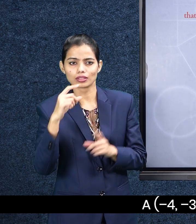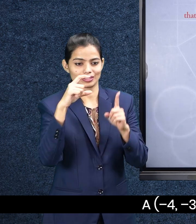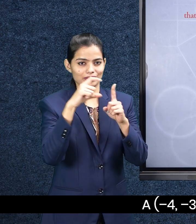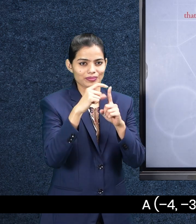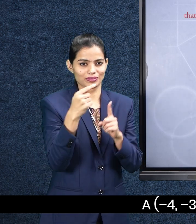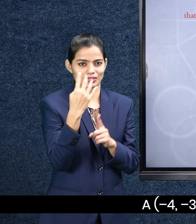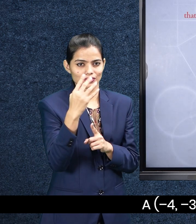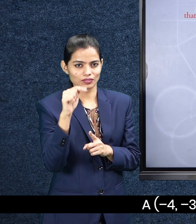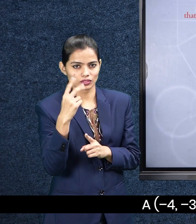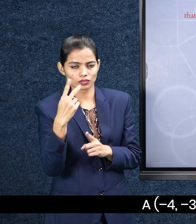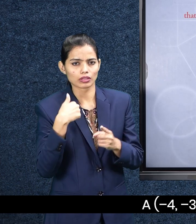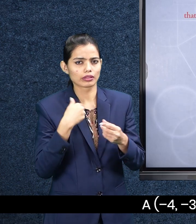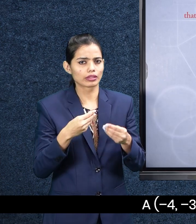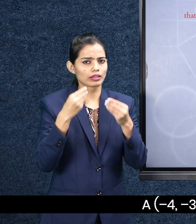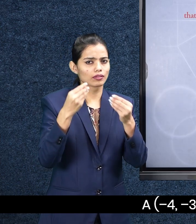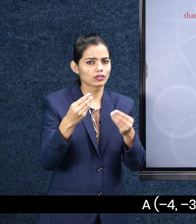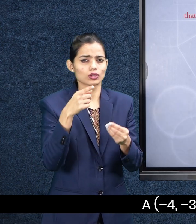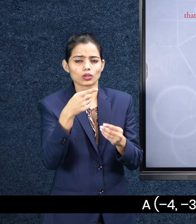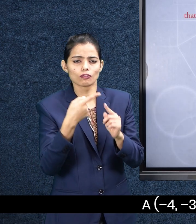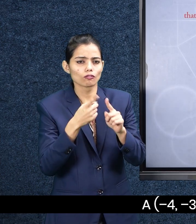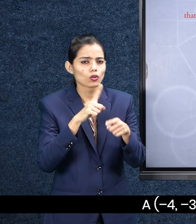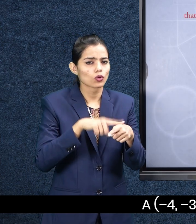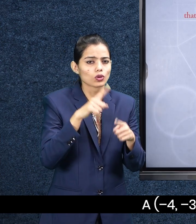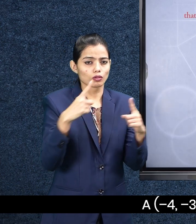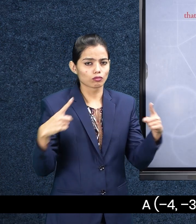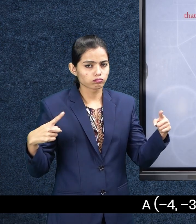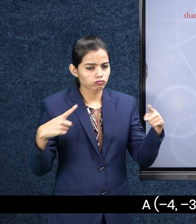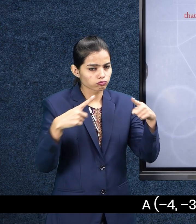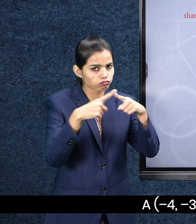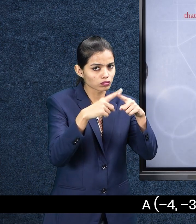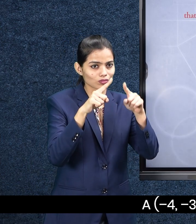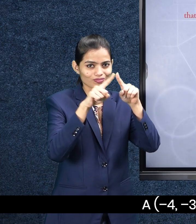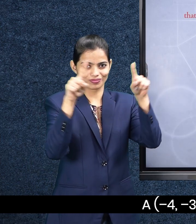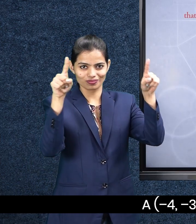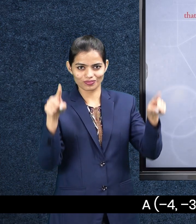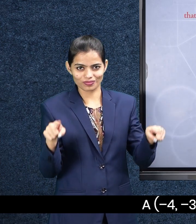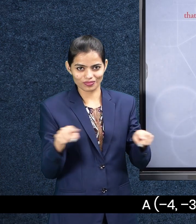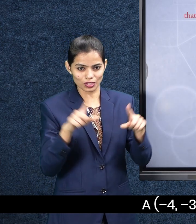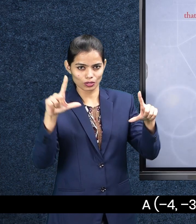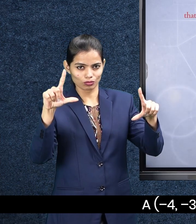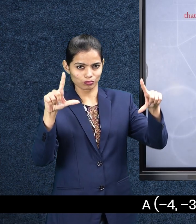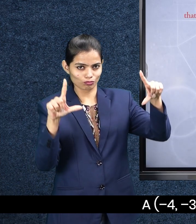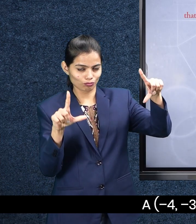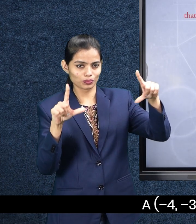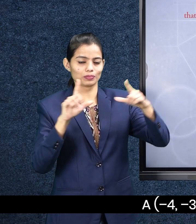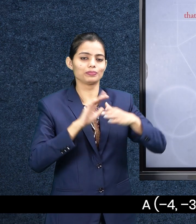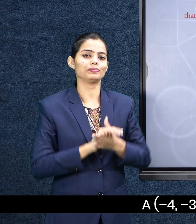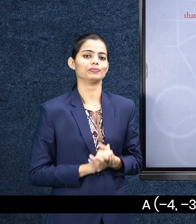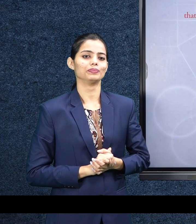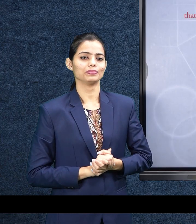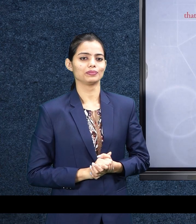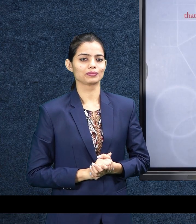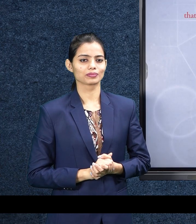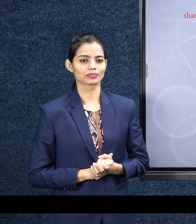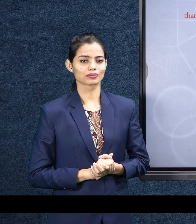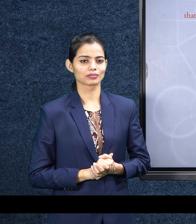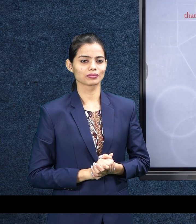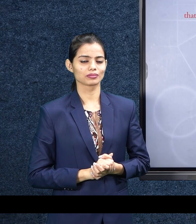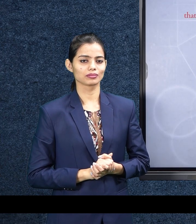பி வட்டடைப்புக்குறிக்குள் 3 1, சி வட்டடைப்புக்குறிக்குள் 3 6 மற்றும் டி வட்டடைப்புக்குறிக்குள்